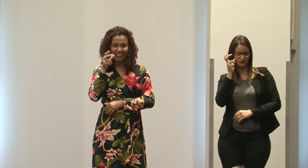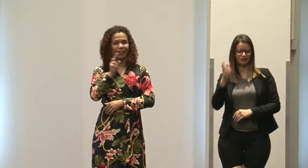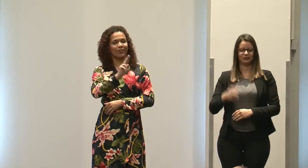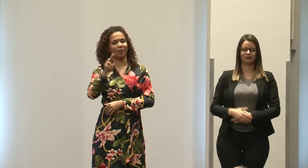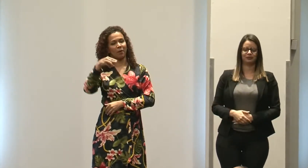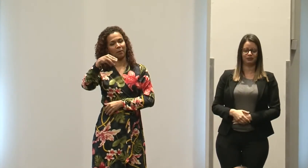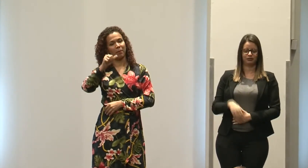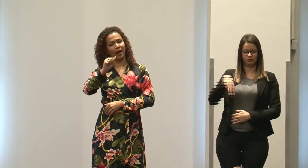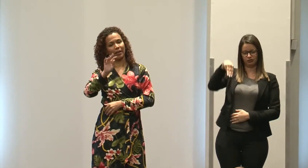aqui.